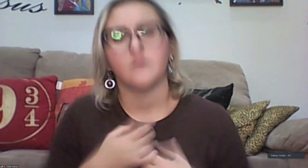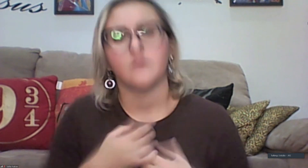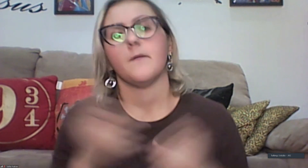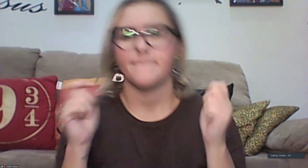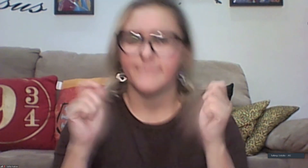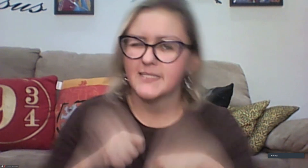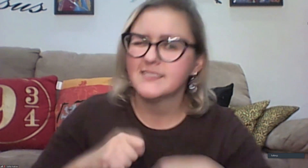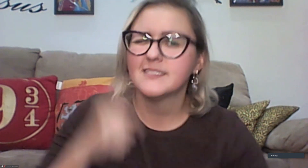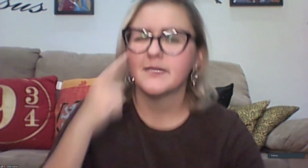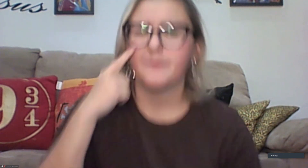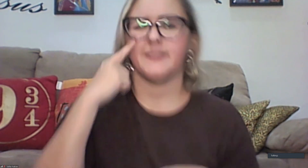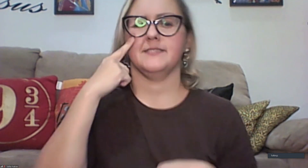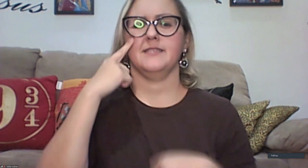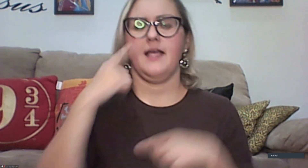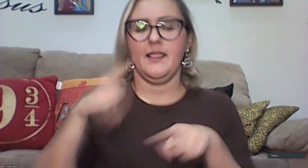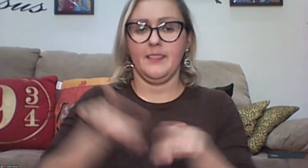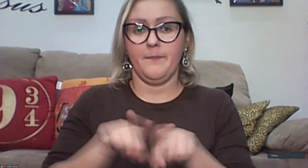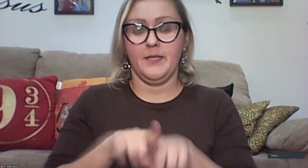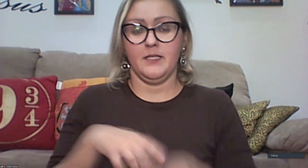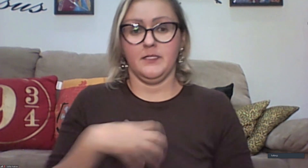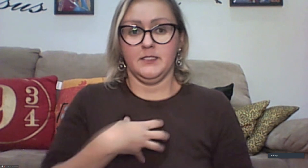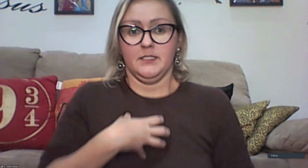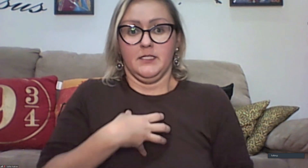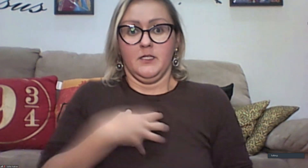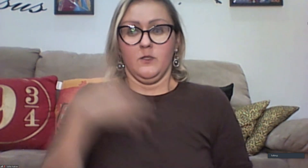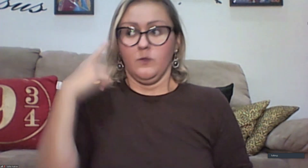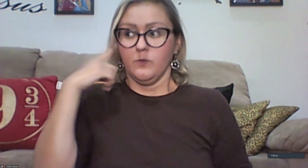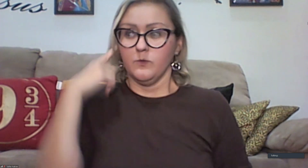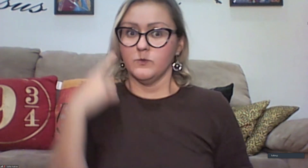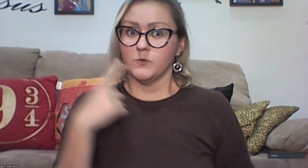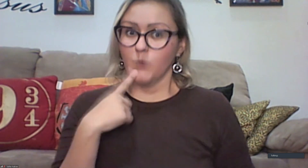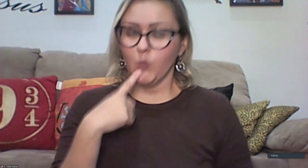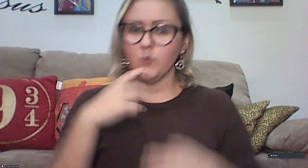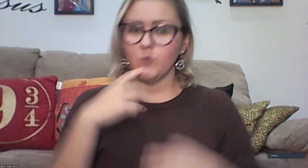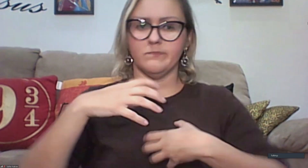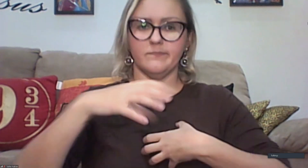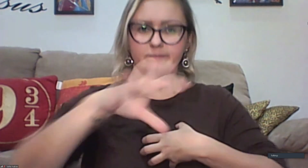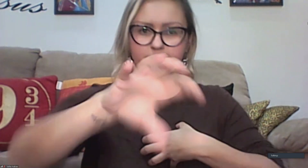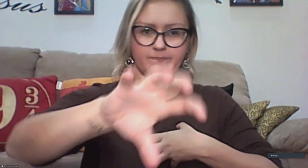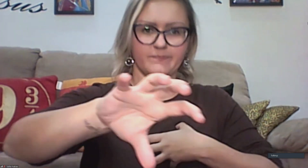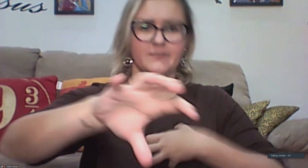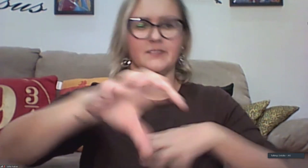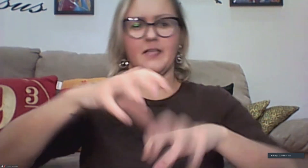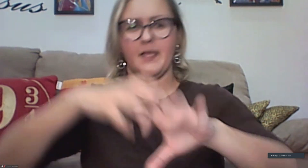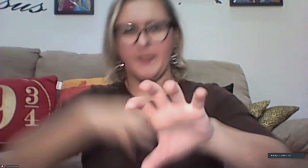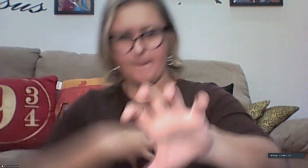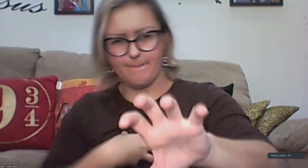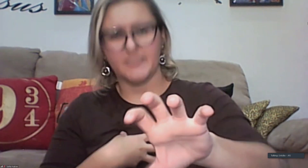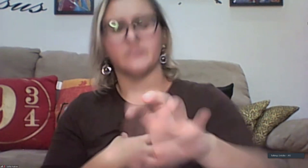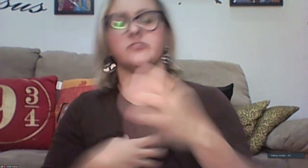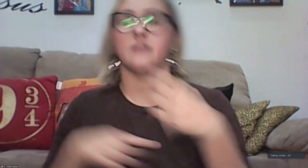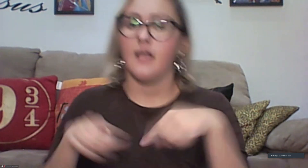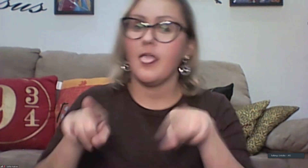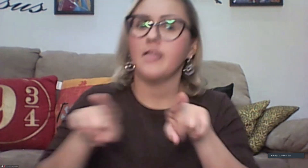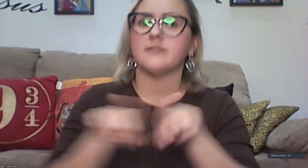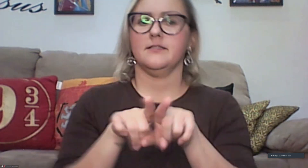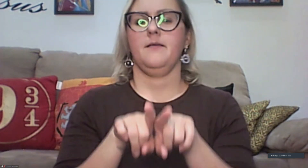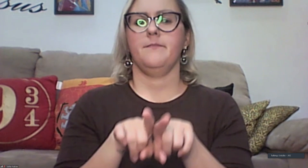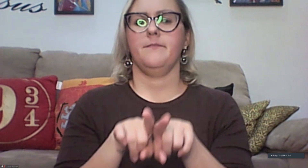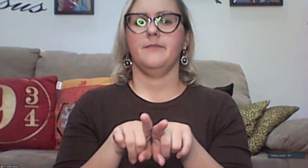isso? Ficar ali calado num mundo silencioso. Você precisa ver também, por exemplo, esse sofrimento